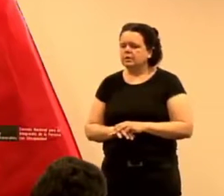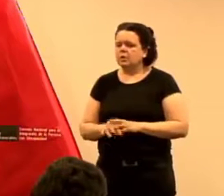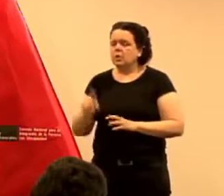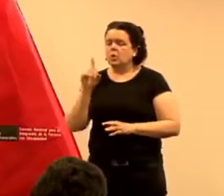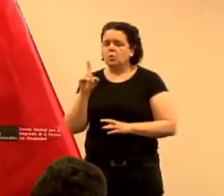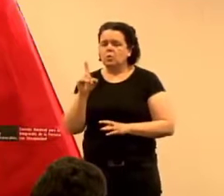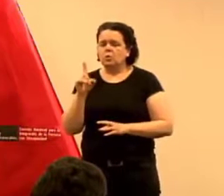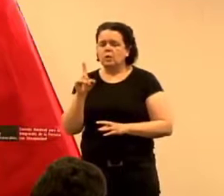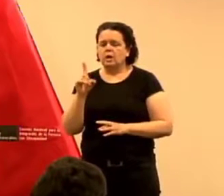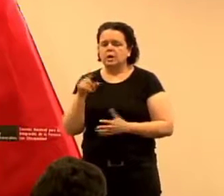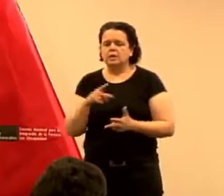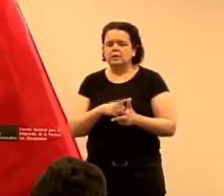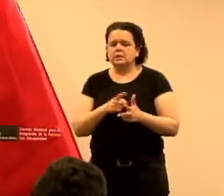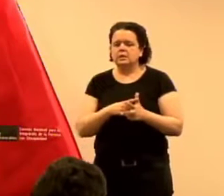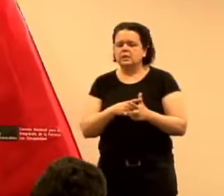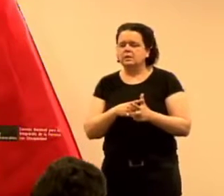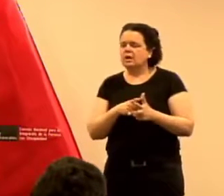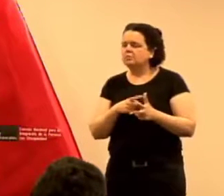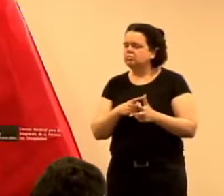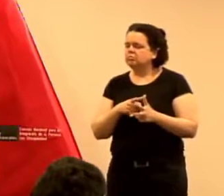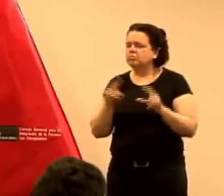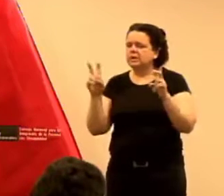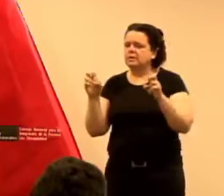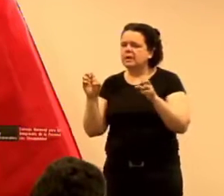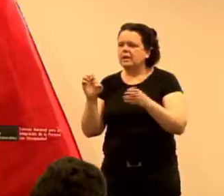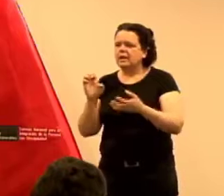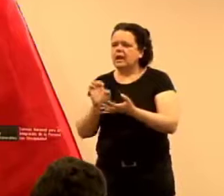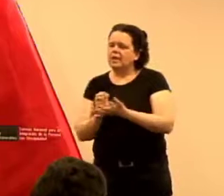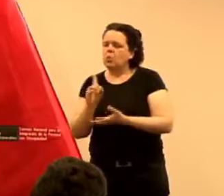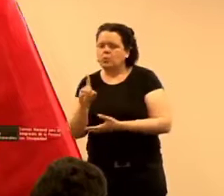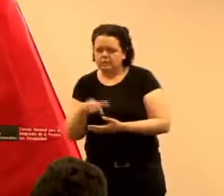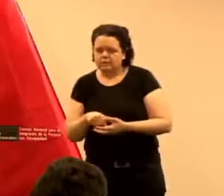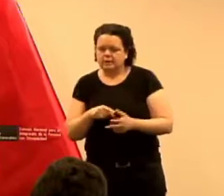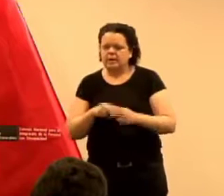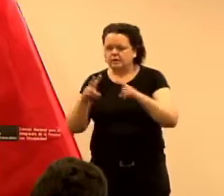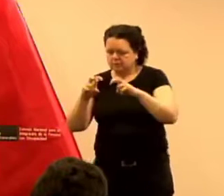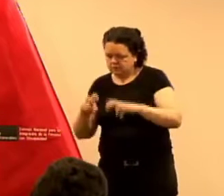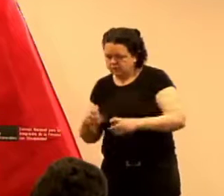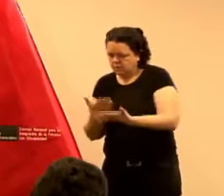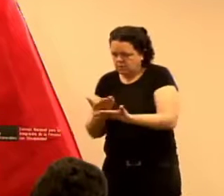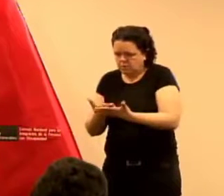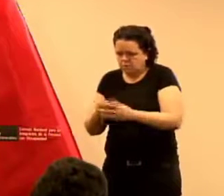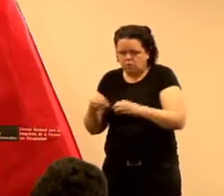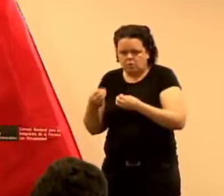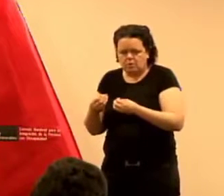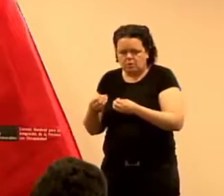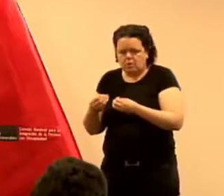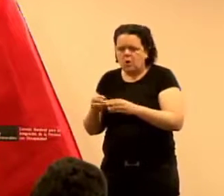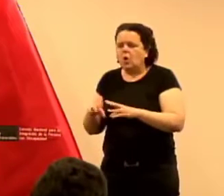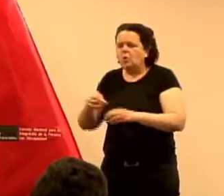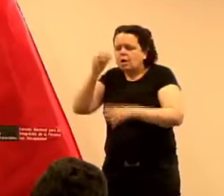Una es una justificación educativa. Hay diferentes estudios alrededor del mundo que prueban cómo los niveles